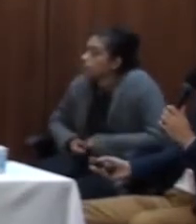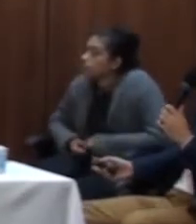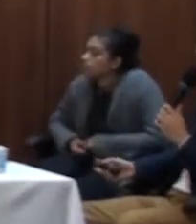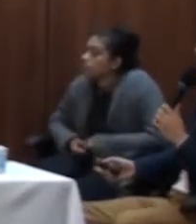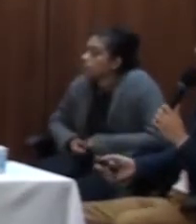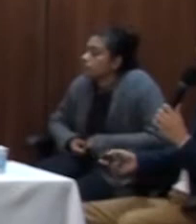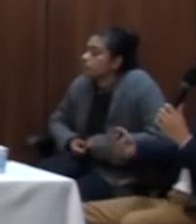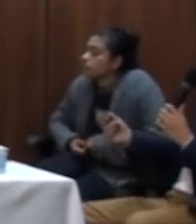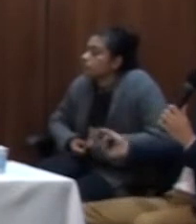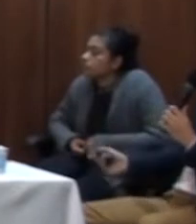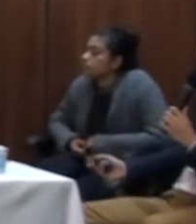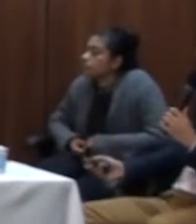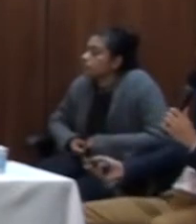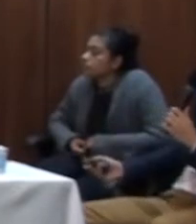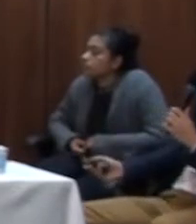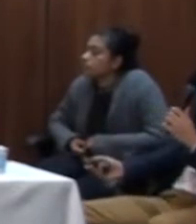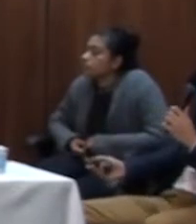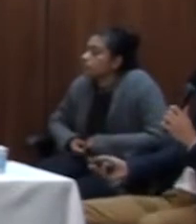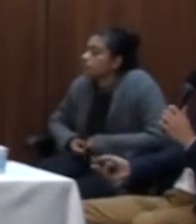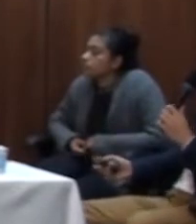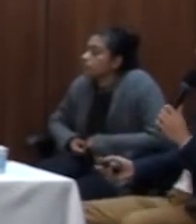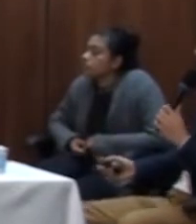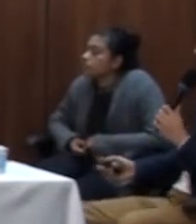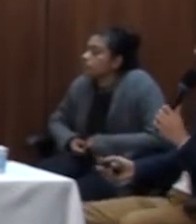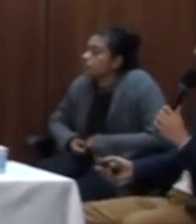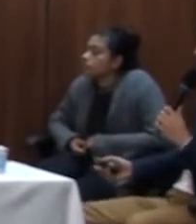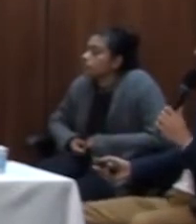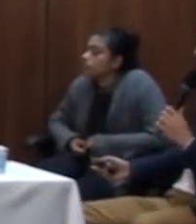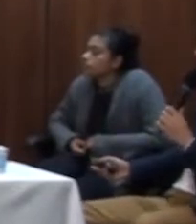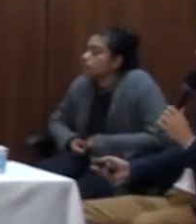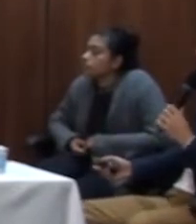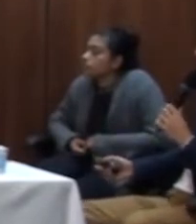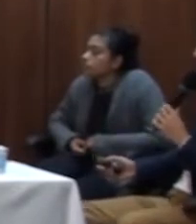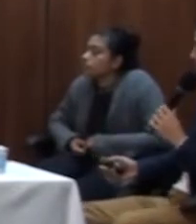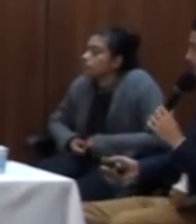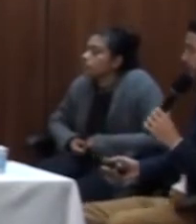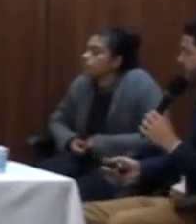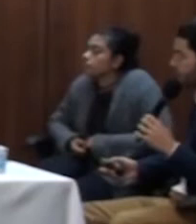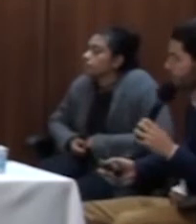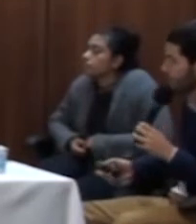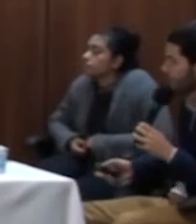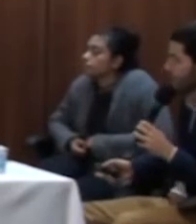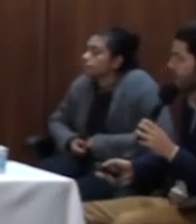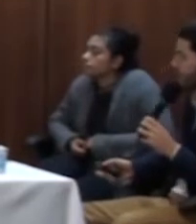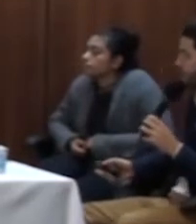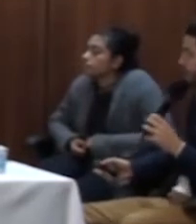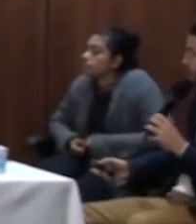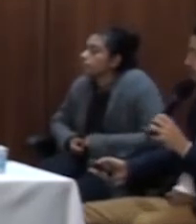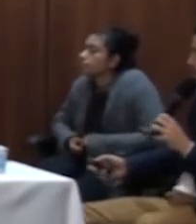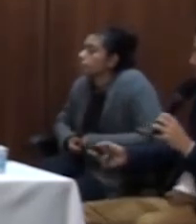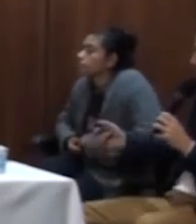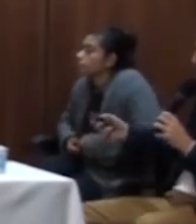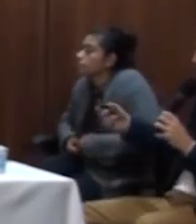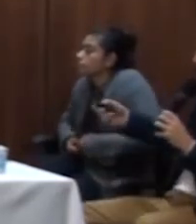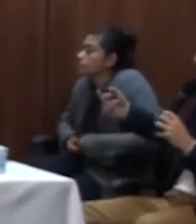fila. A resposta que a gente obteve foi essa, de que os critérios são temporal e acompanhamento clínico,